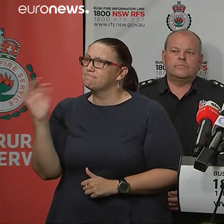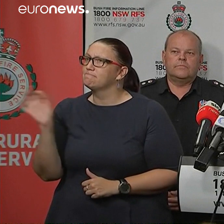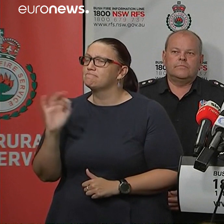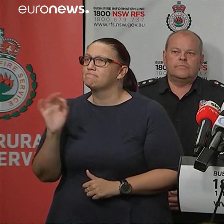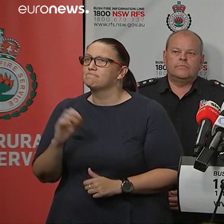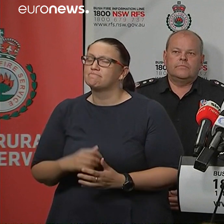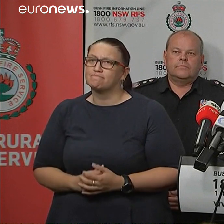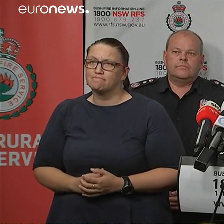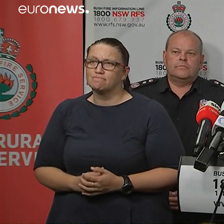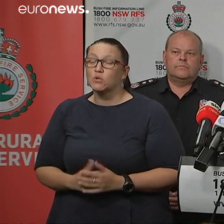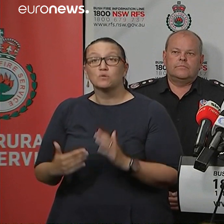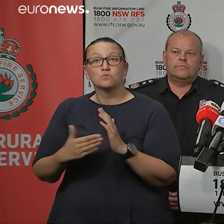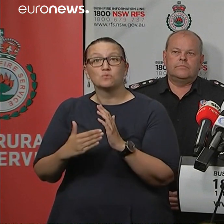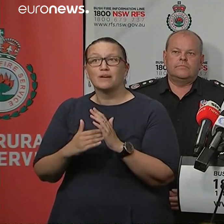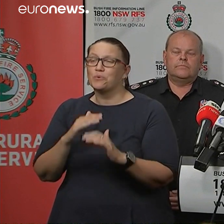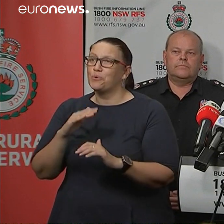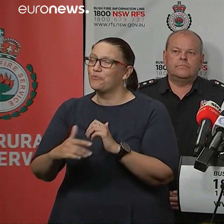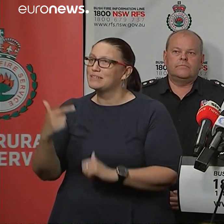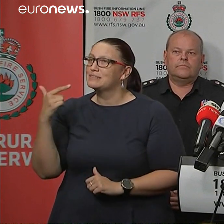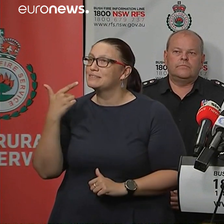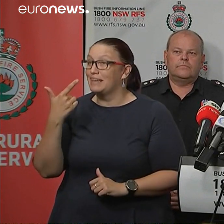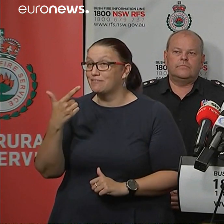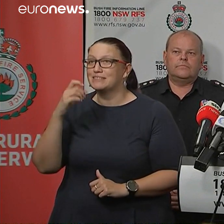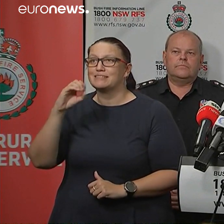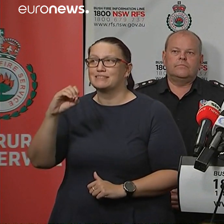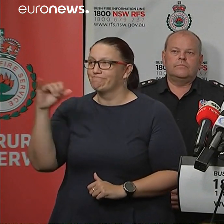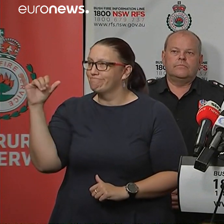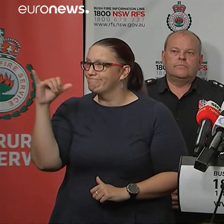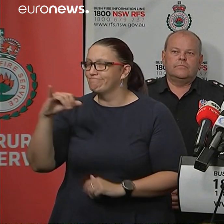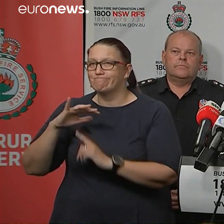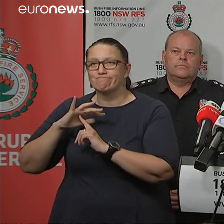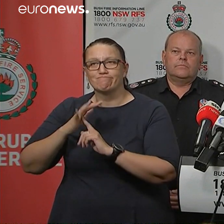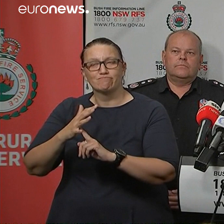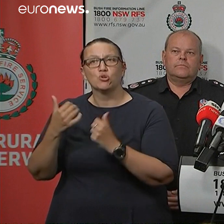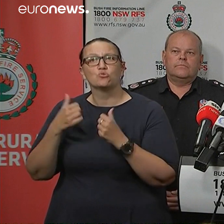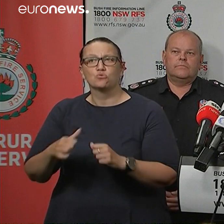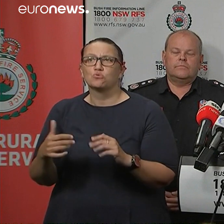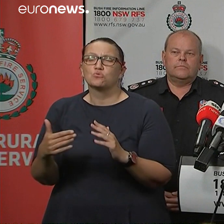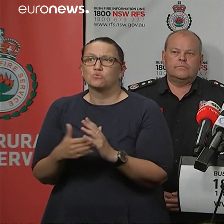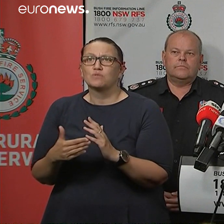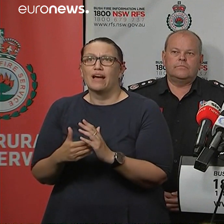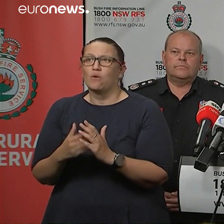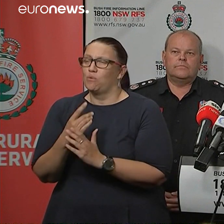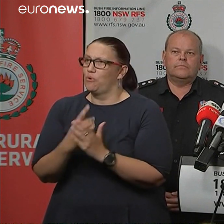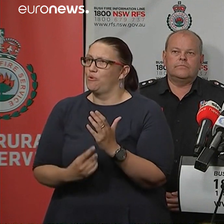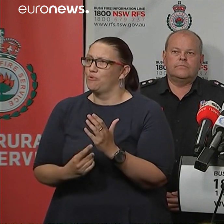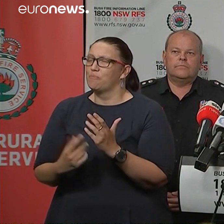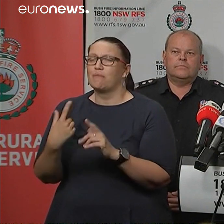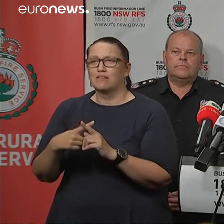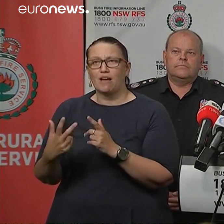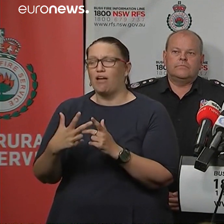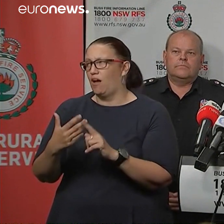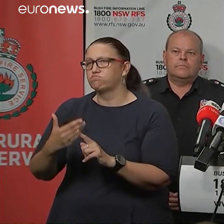mehr als 70 Flugzeuge im Einsatz. Das Unglück ist eine harte und furchtbare Erinnerung an die gefährlichen Umstände, die unsere Freiwilligen und